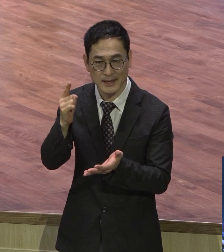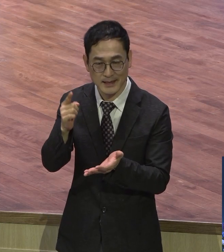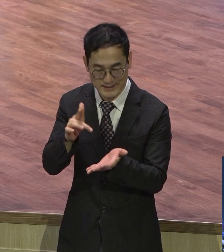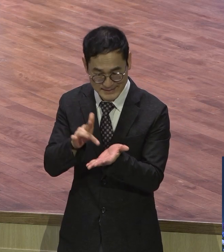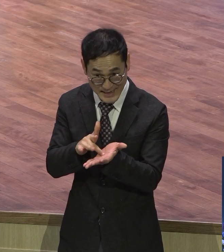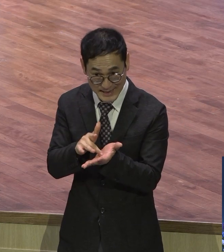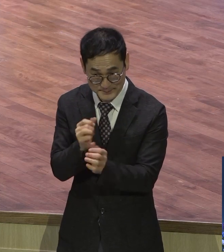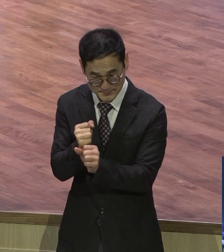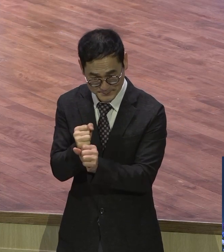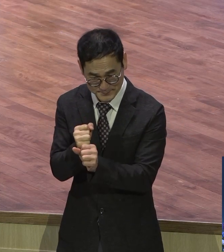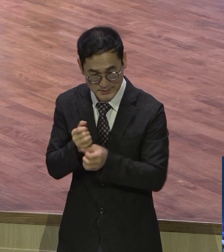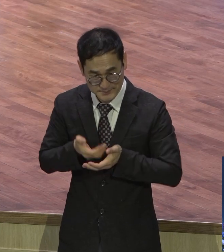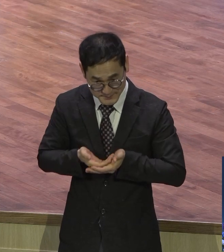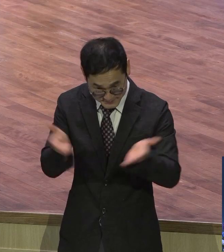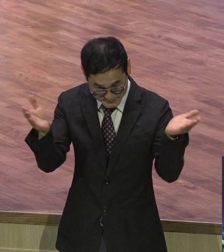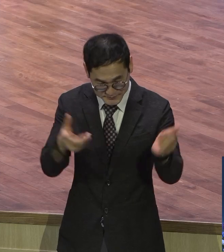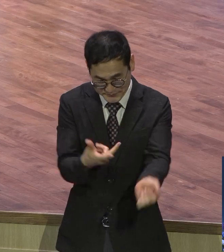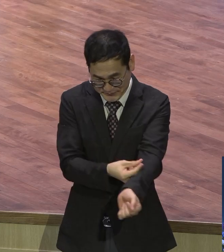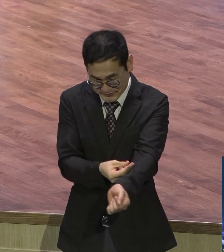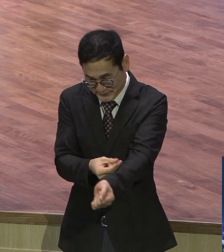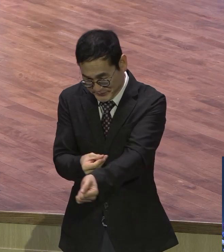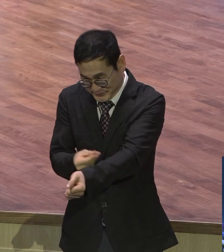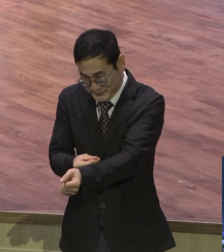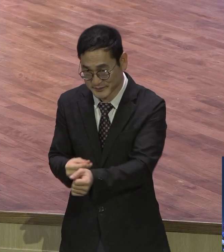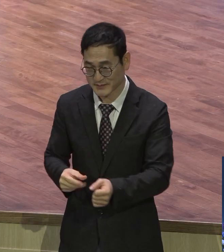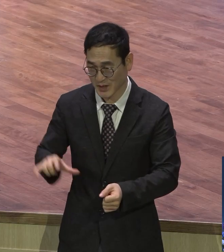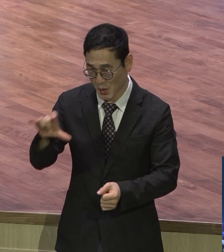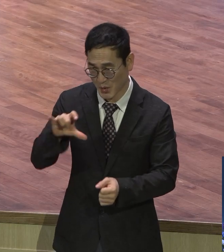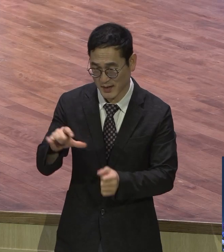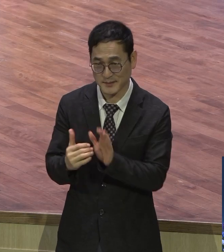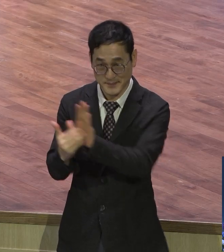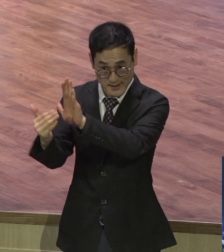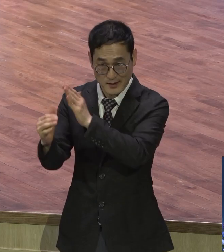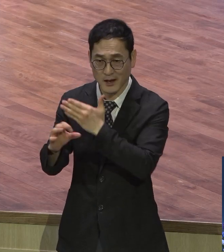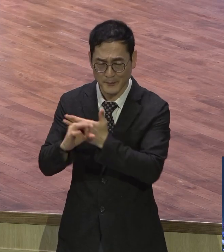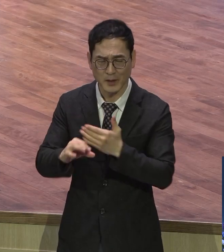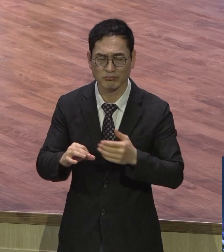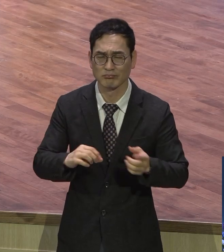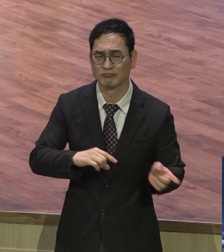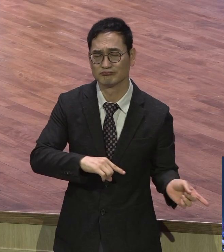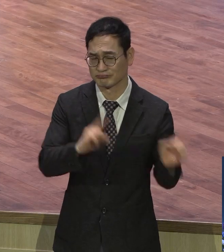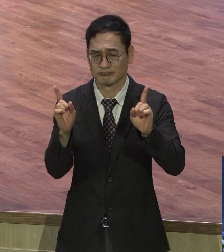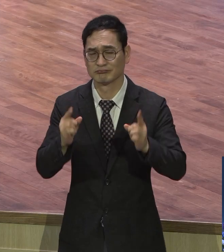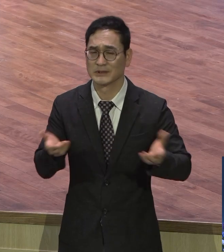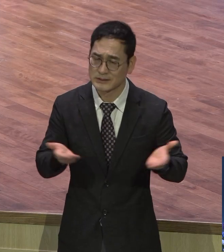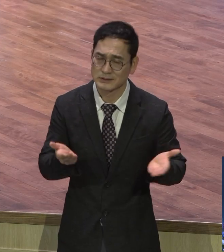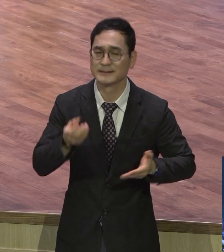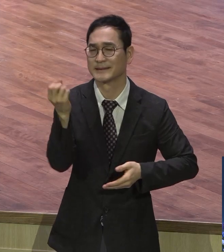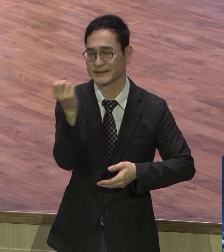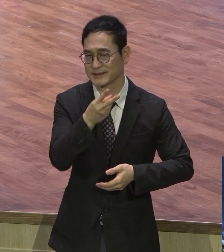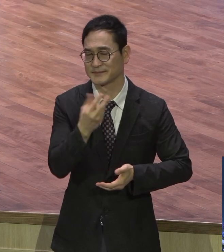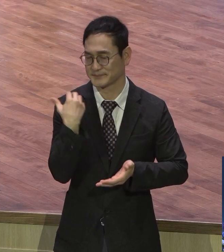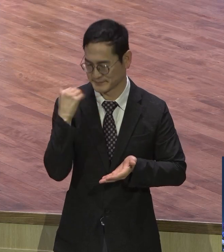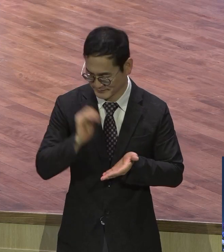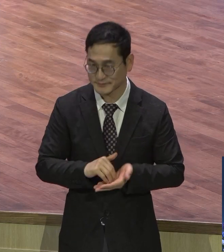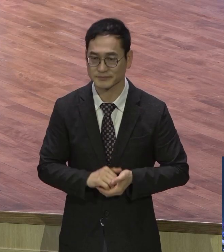섭다운이 끝내고 이전처럼 생활을 하겠지만 우리가 인생을 살면서